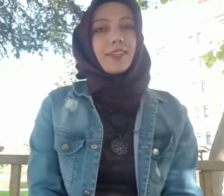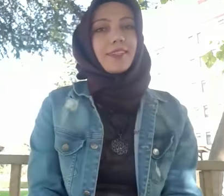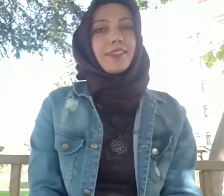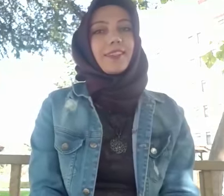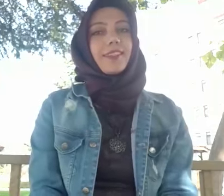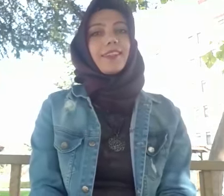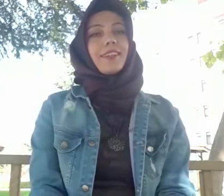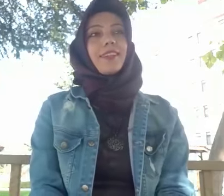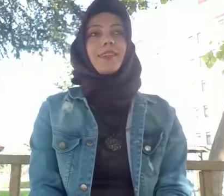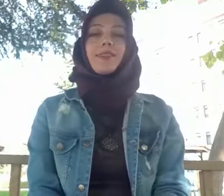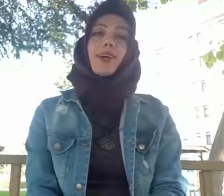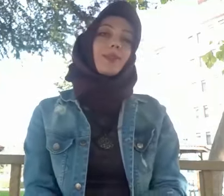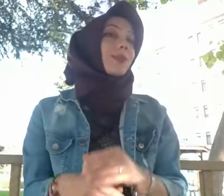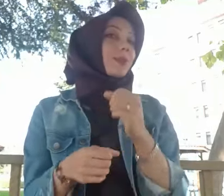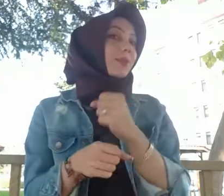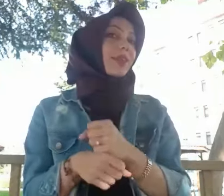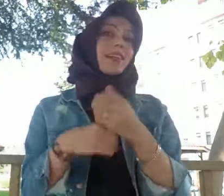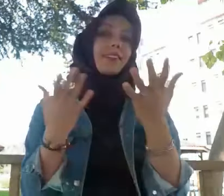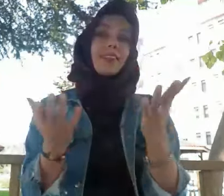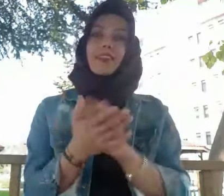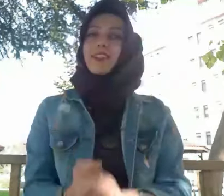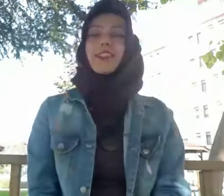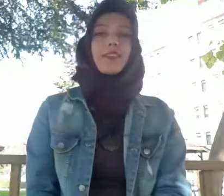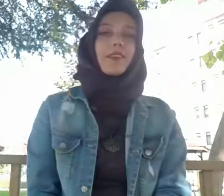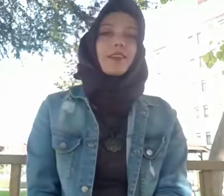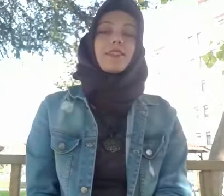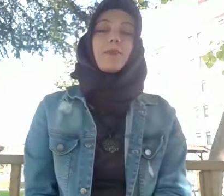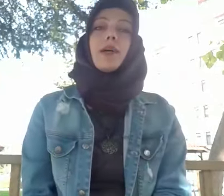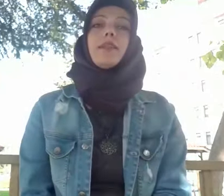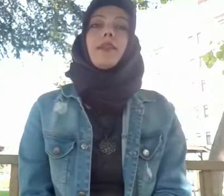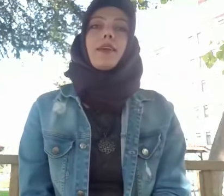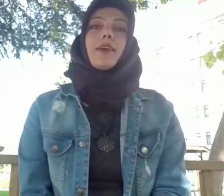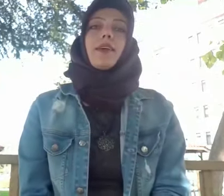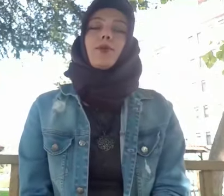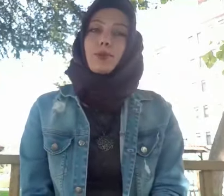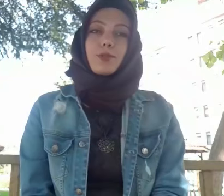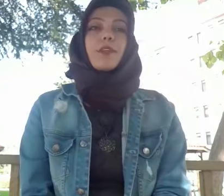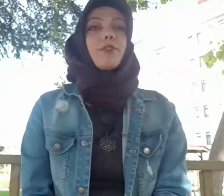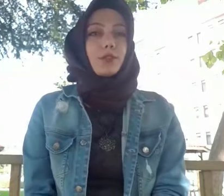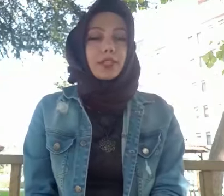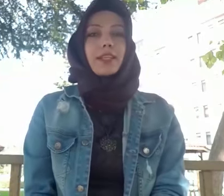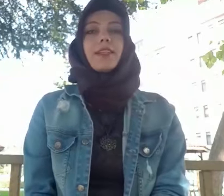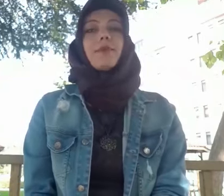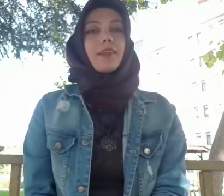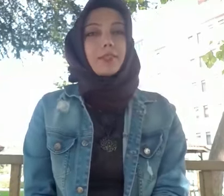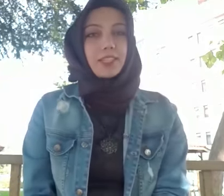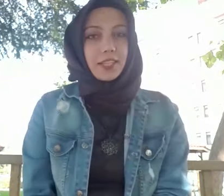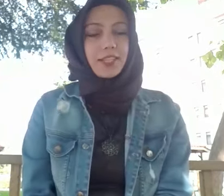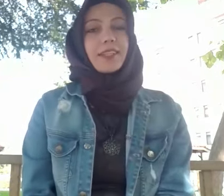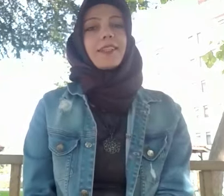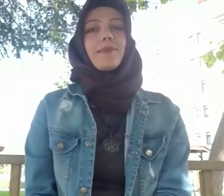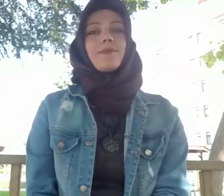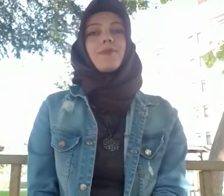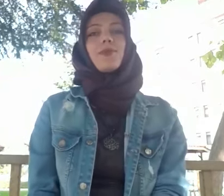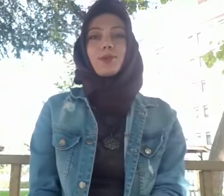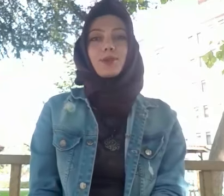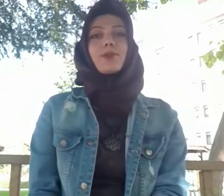Arkadaşlar, daha doğrusu günaydın arkadaşlar. Sabahın 9'unda video çekilir mi? Evet, çekilir. Söz konusu